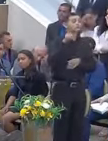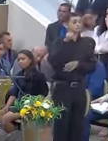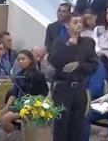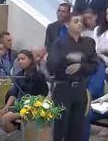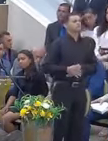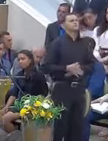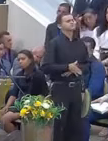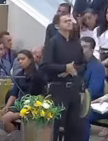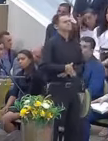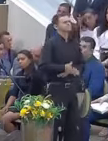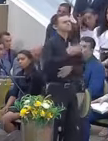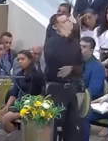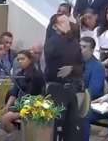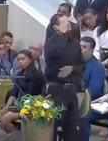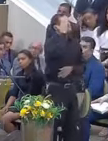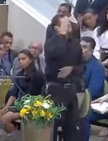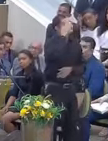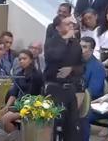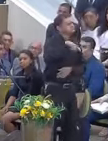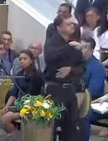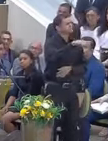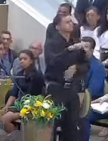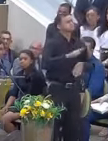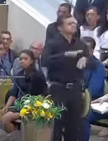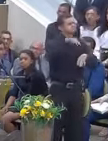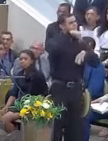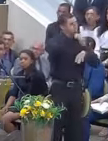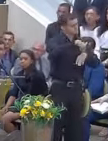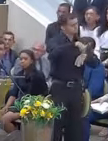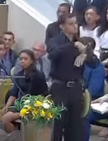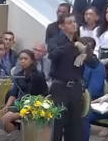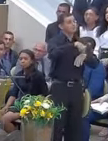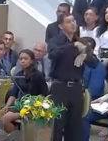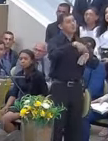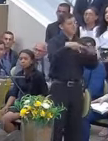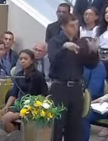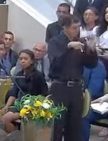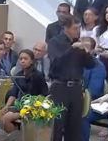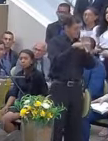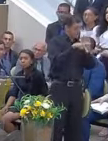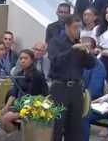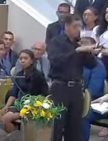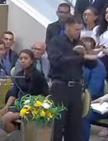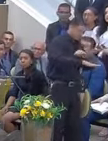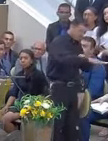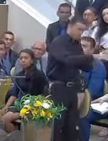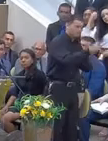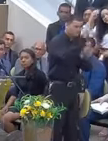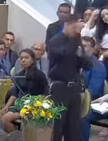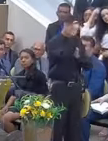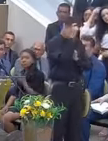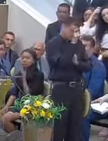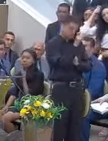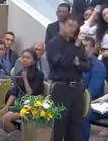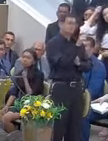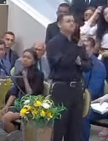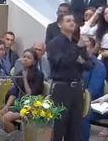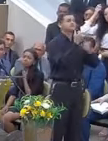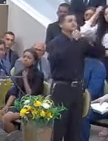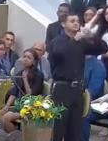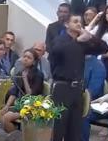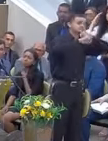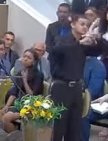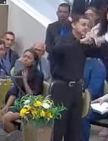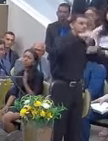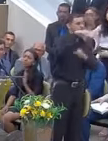eu sei aonde tu habitas, é onde está o trono de Satanás. Salmo 91, 7